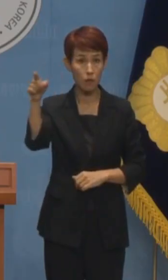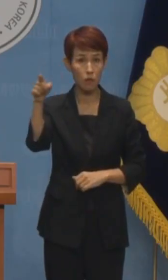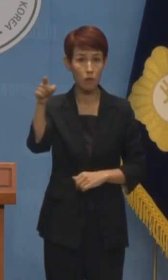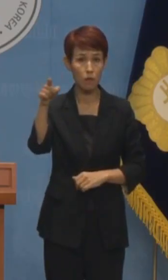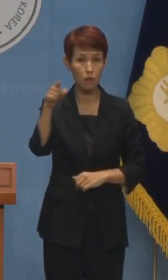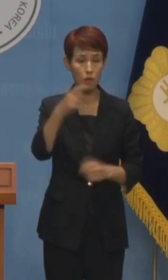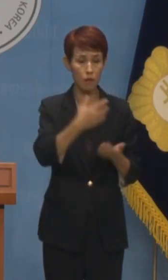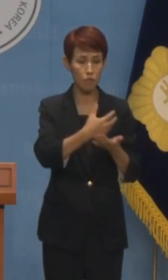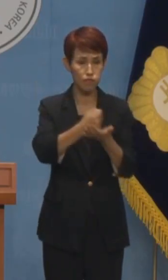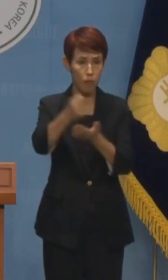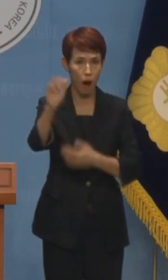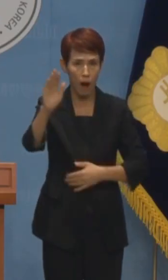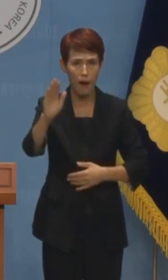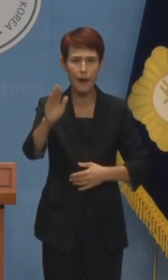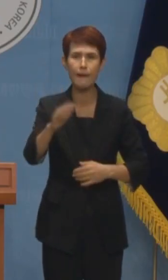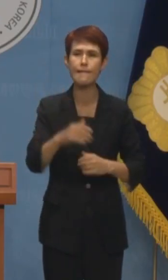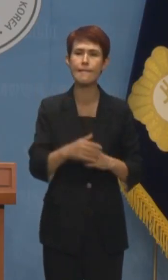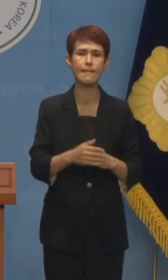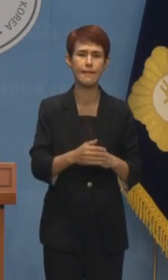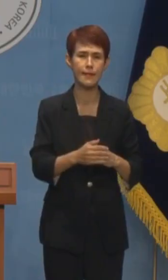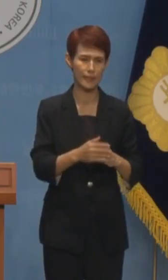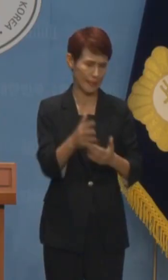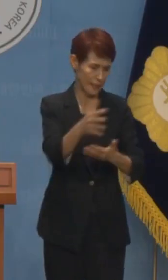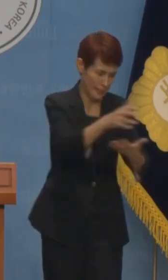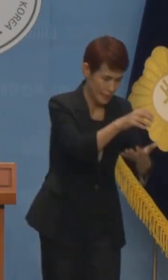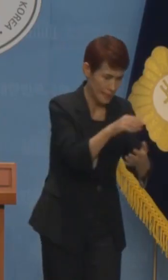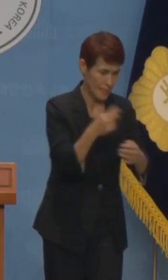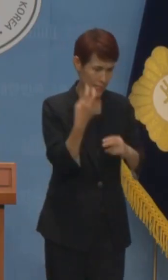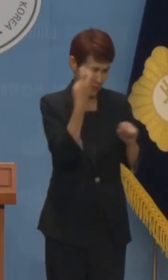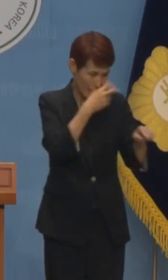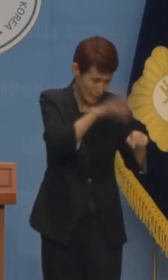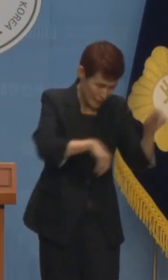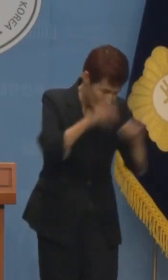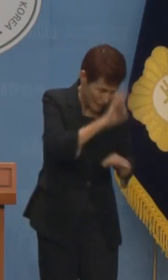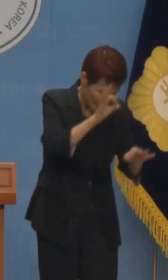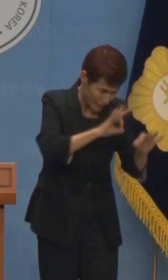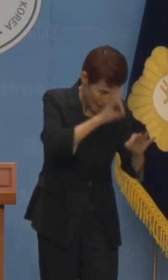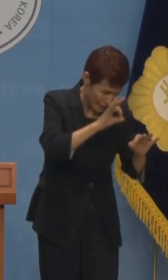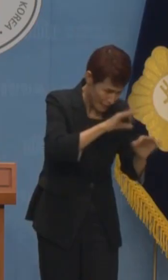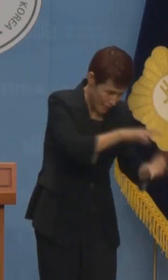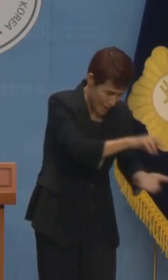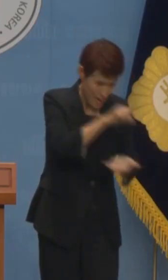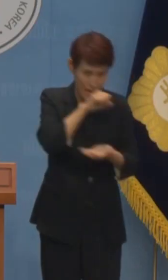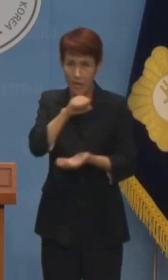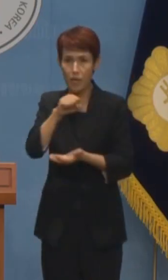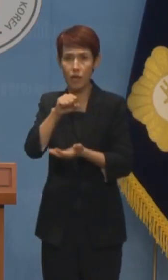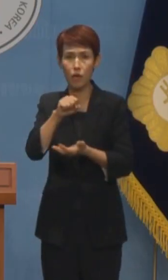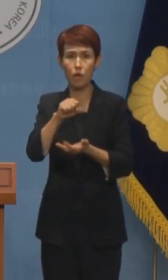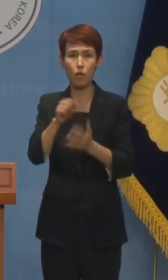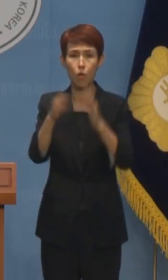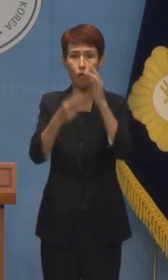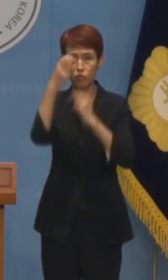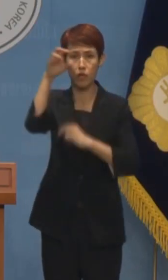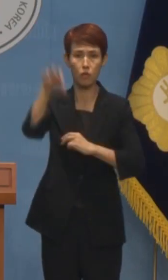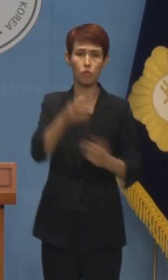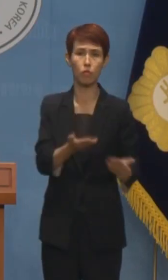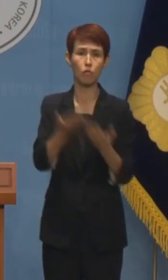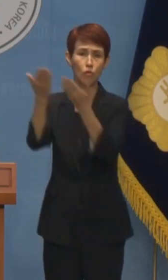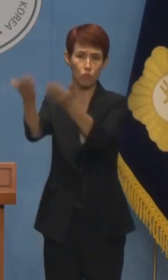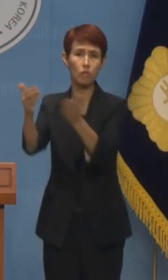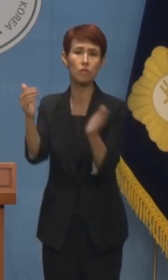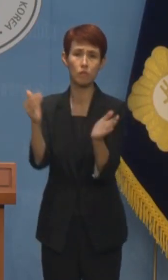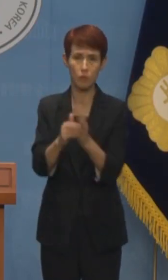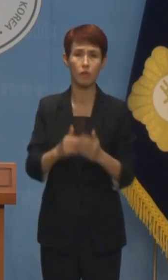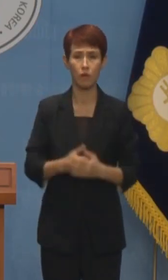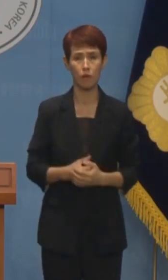방기한 것을 저희들이 직접 폐기물 처리장을 뒤져가면서 찾아내서 공수처에